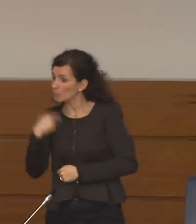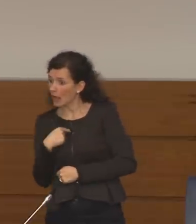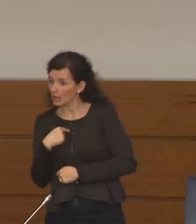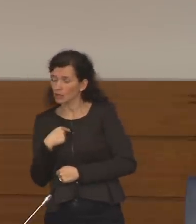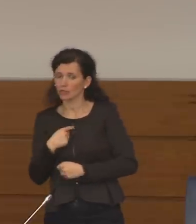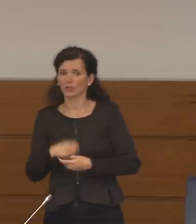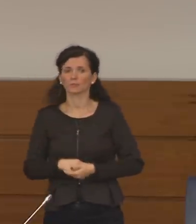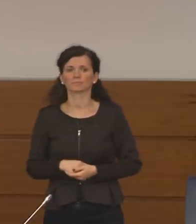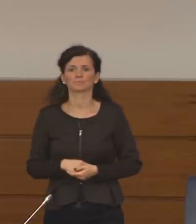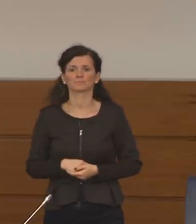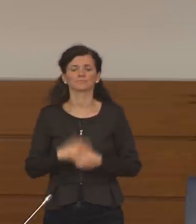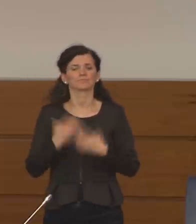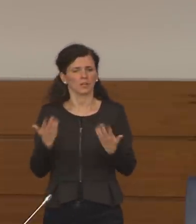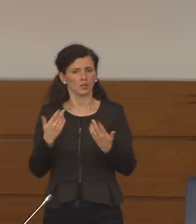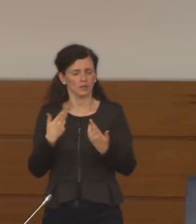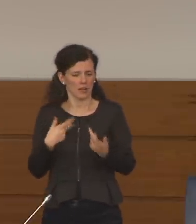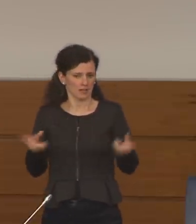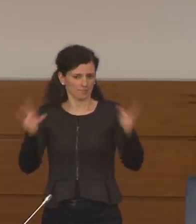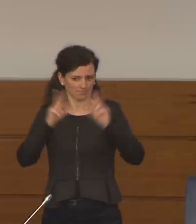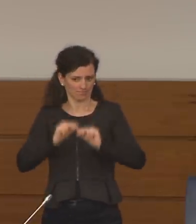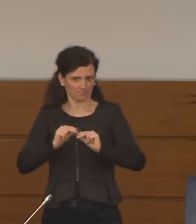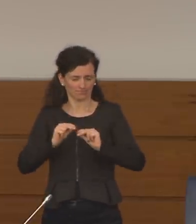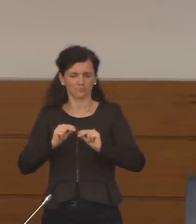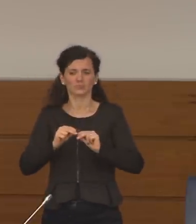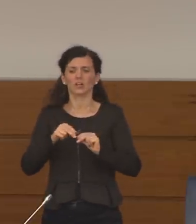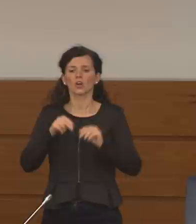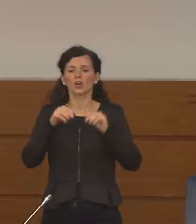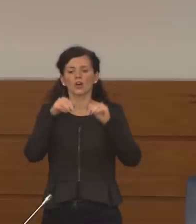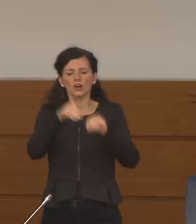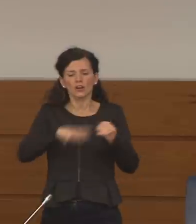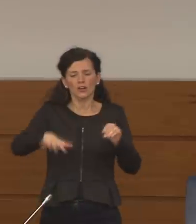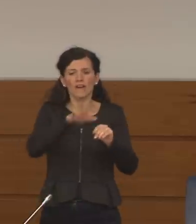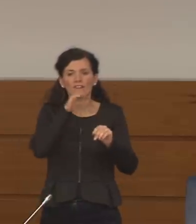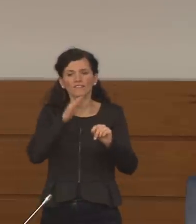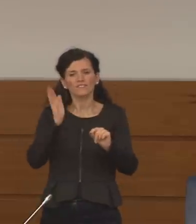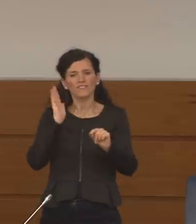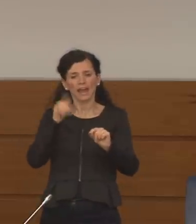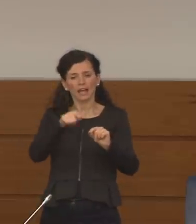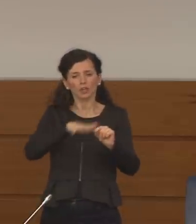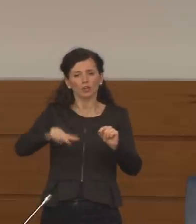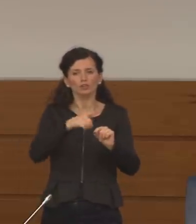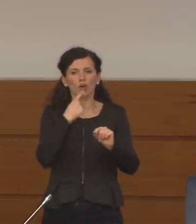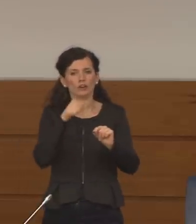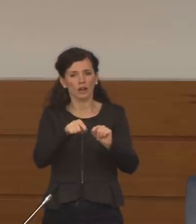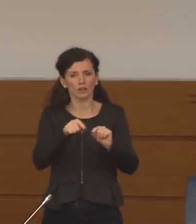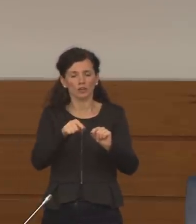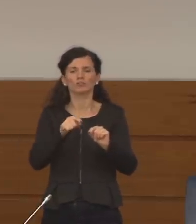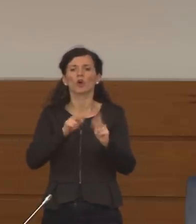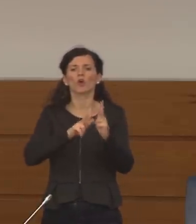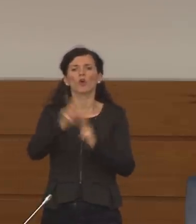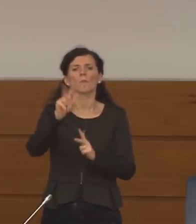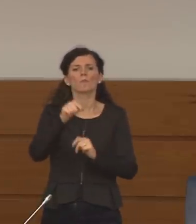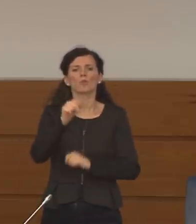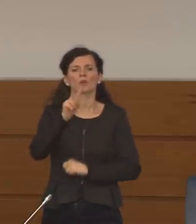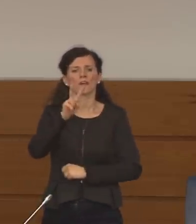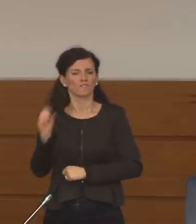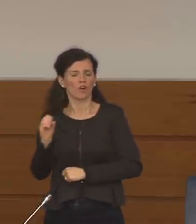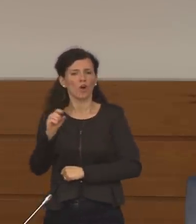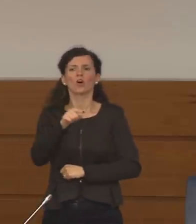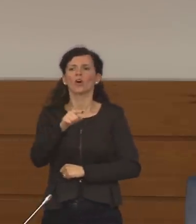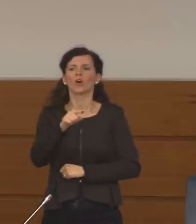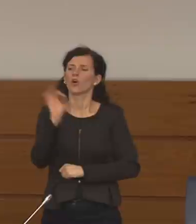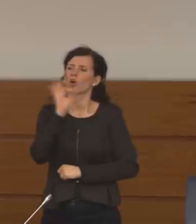loro la riformulò le zone cosiddette vecchie zone rosse quindi dal comune di vaud così come comuni